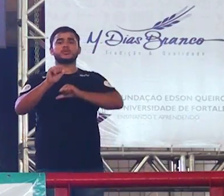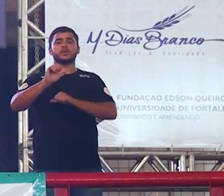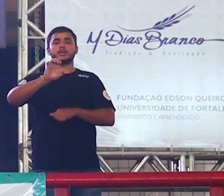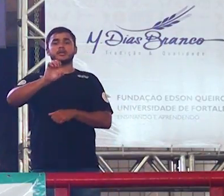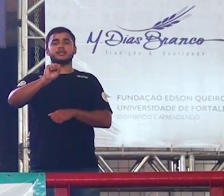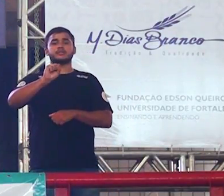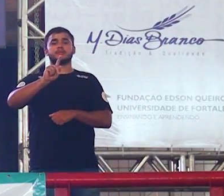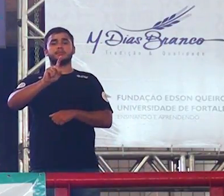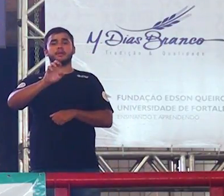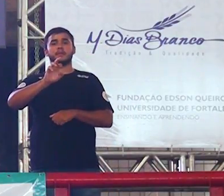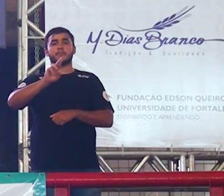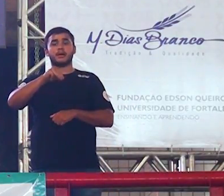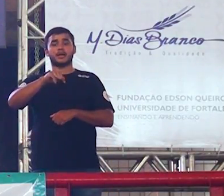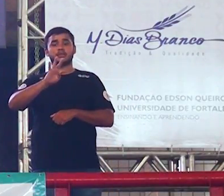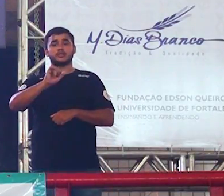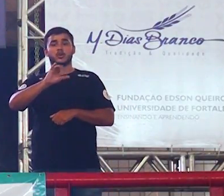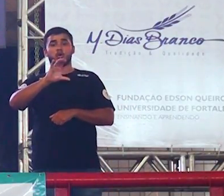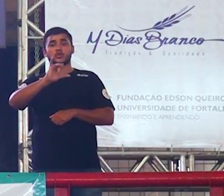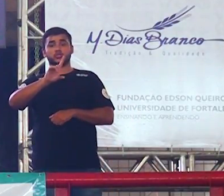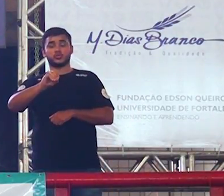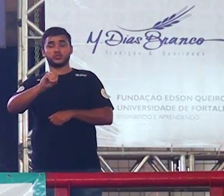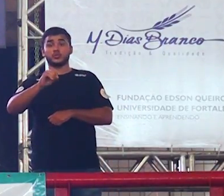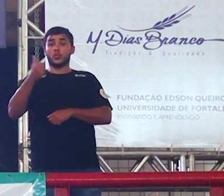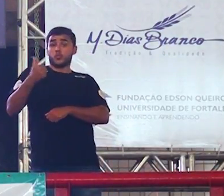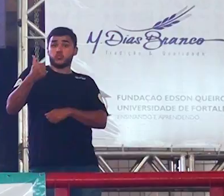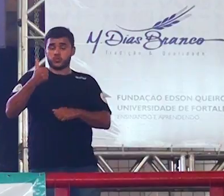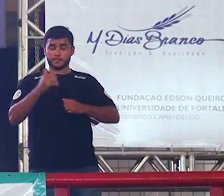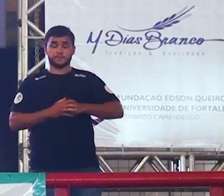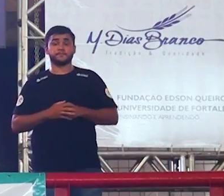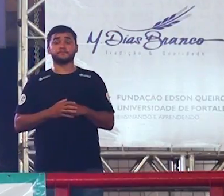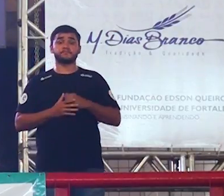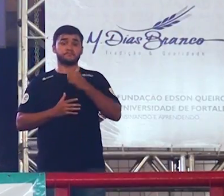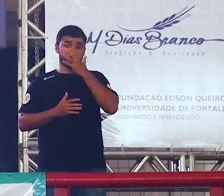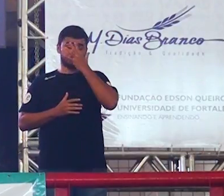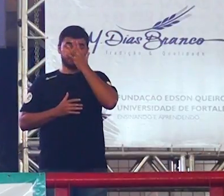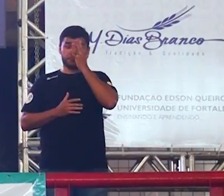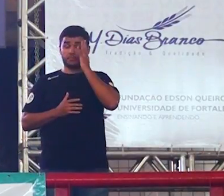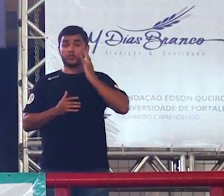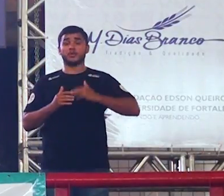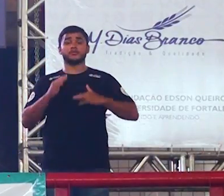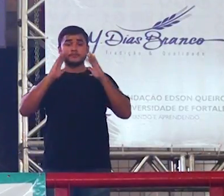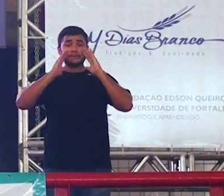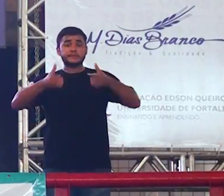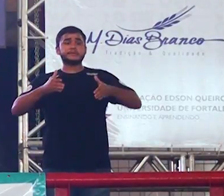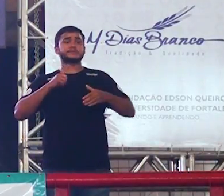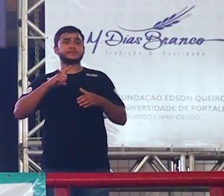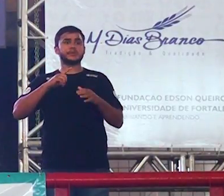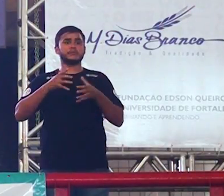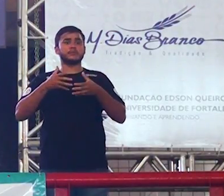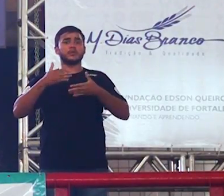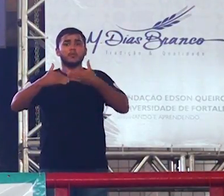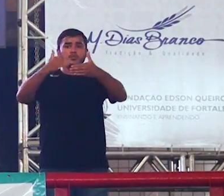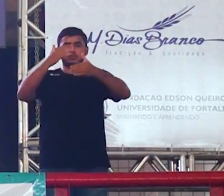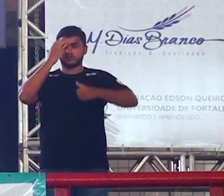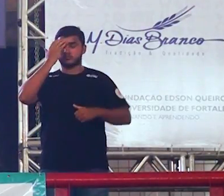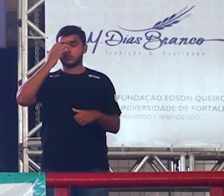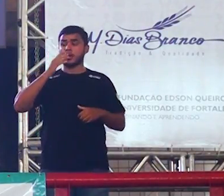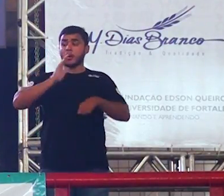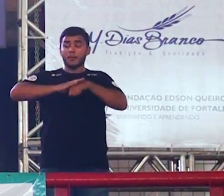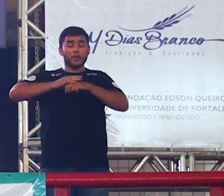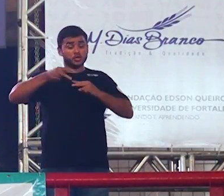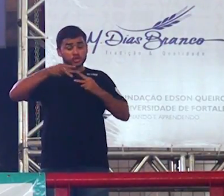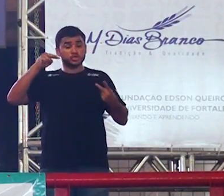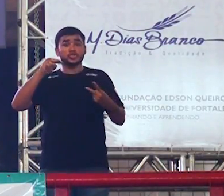1. Esse espermatócito 1, uma vez de volume considerável, de material genético